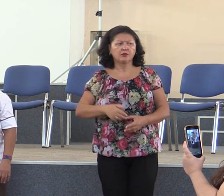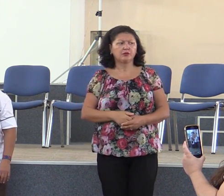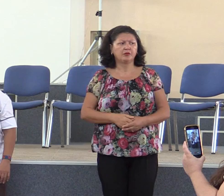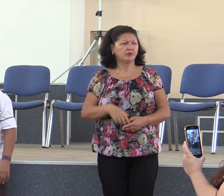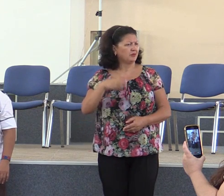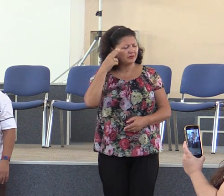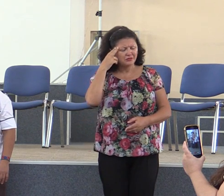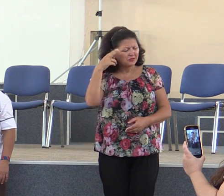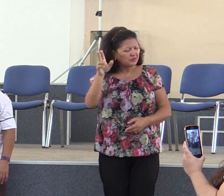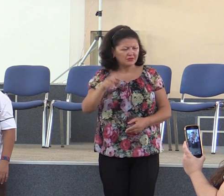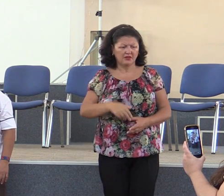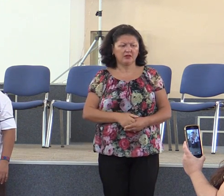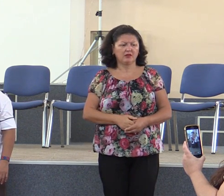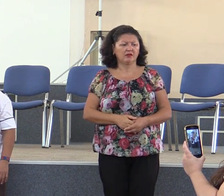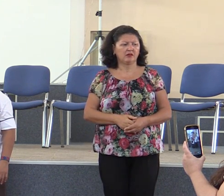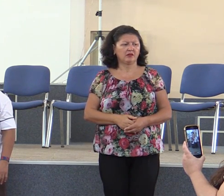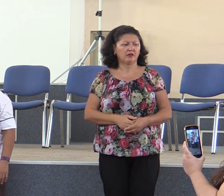nu știe?